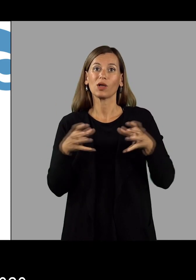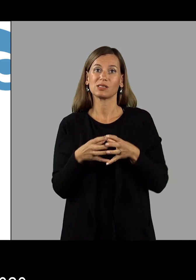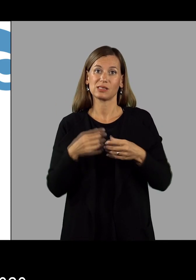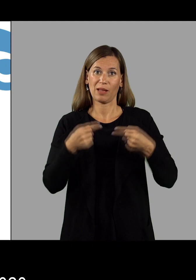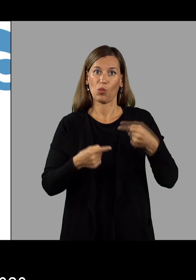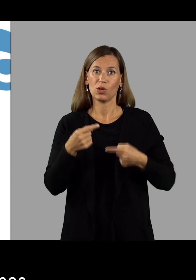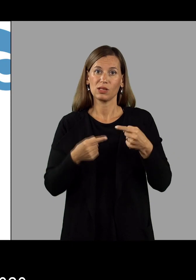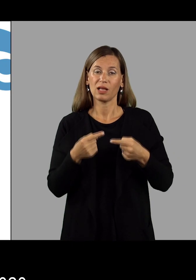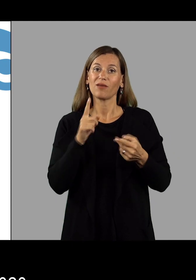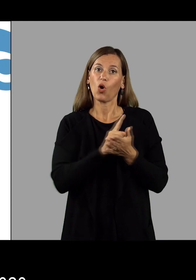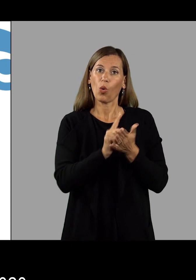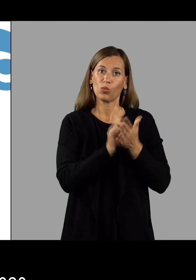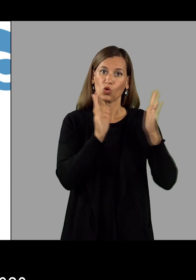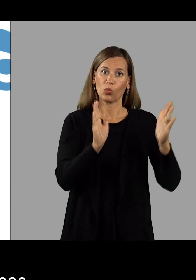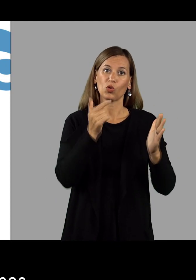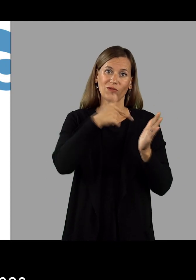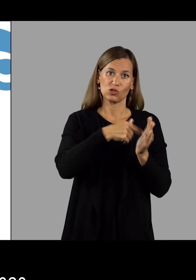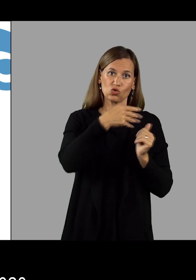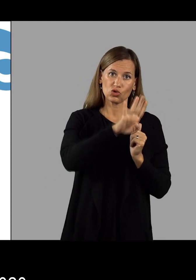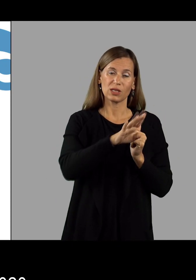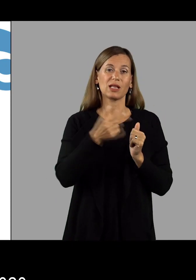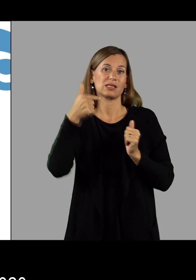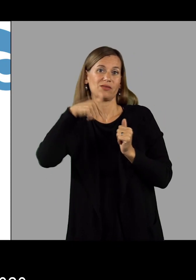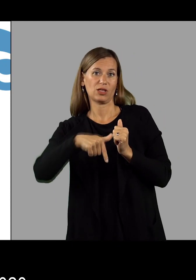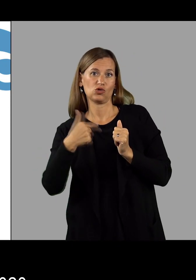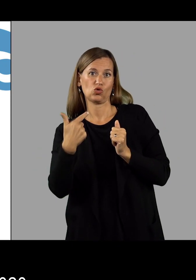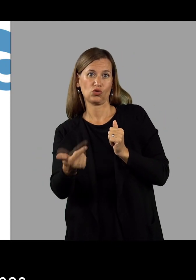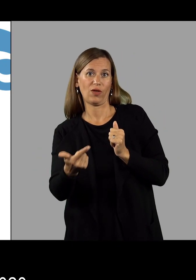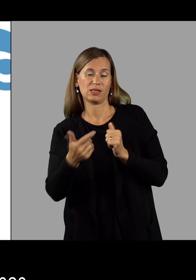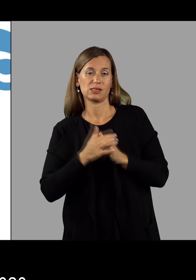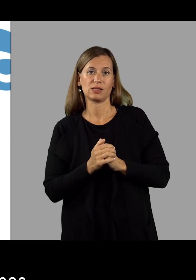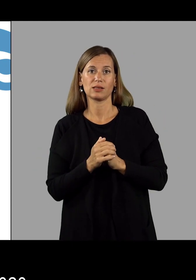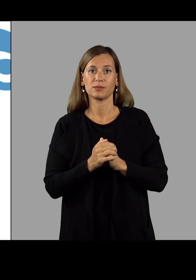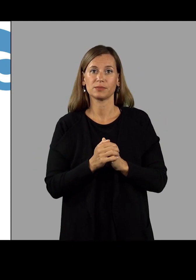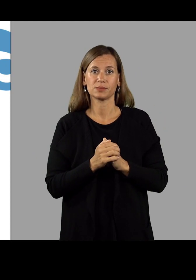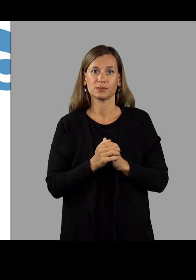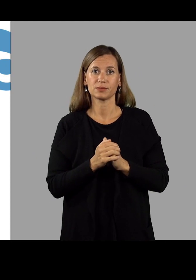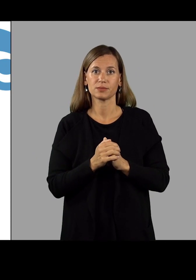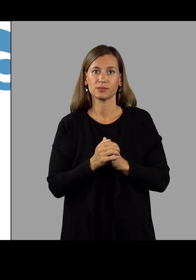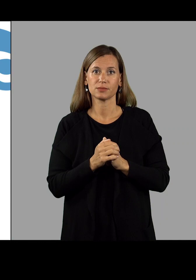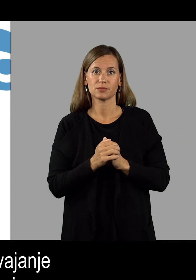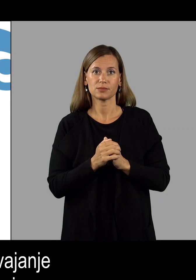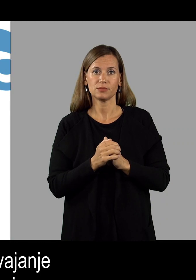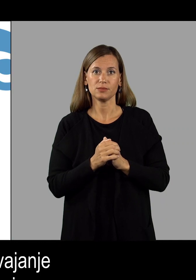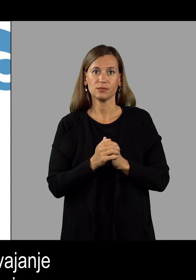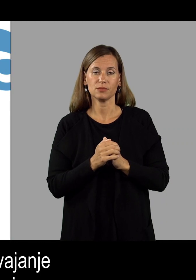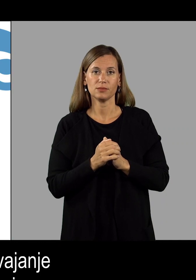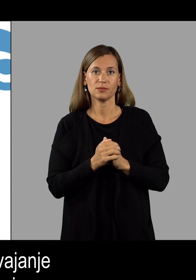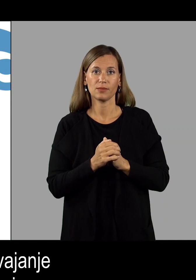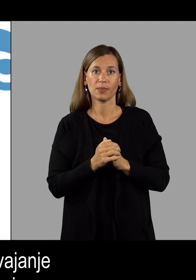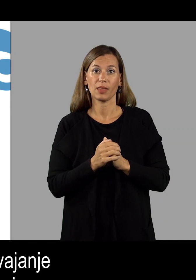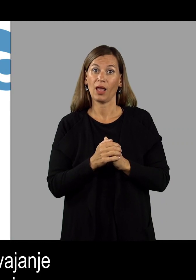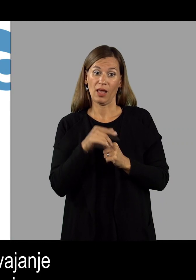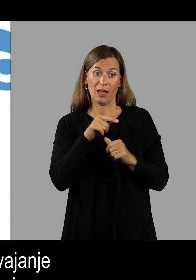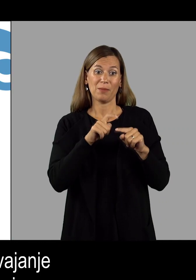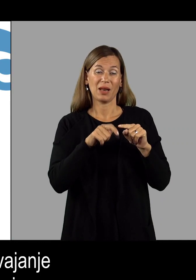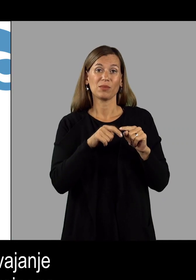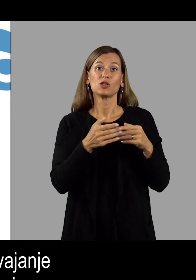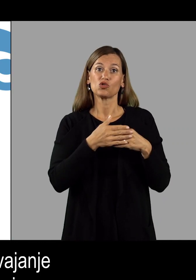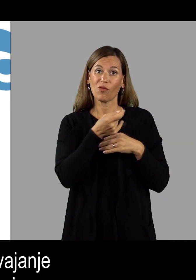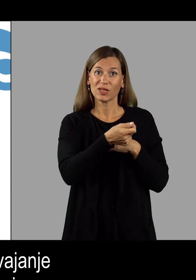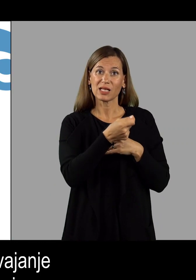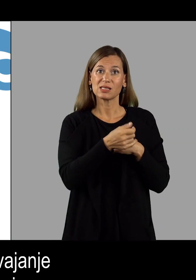Evropska unija iz Evropskega sklada za regionalni razvoj in Republika Slovenija v okviru operativnega programa